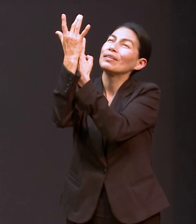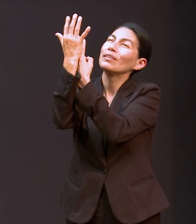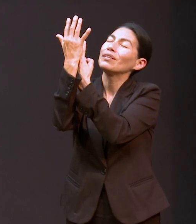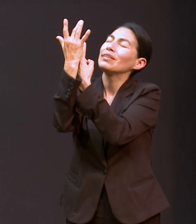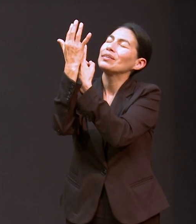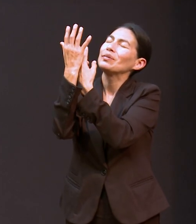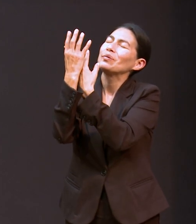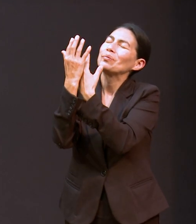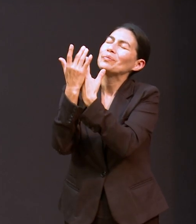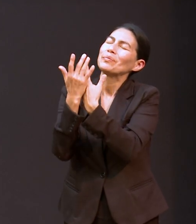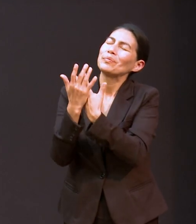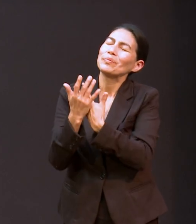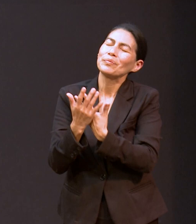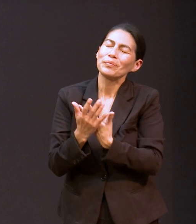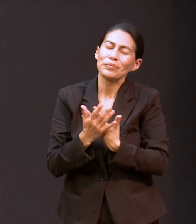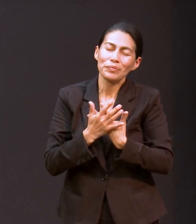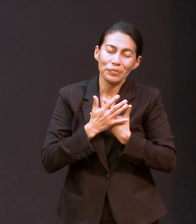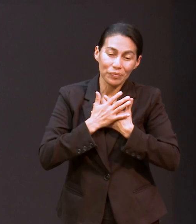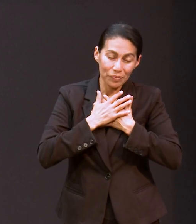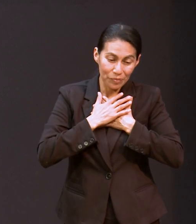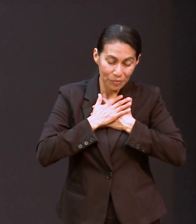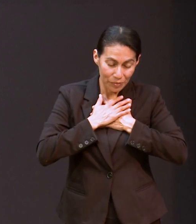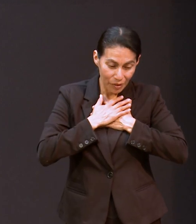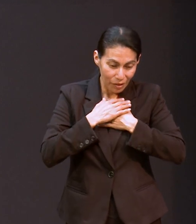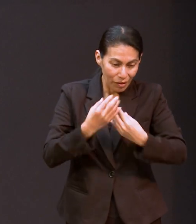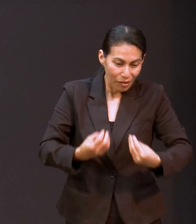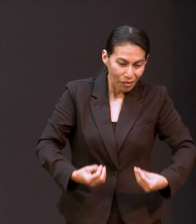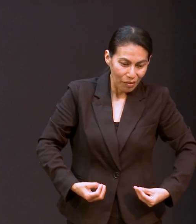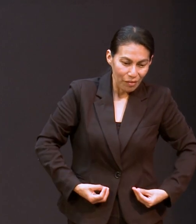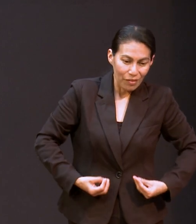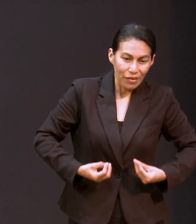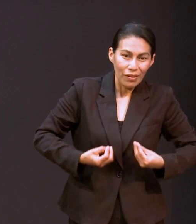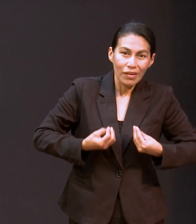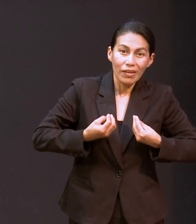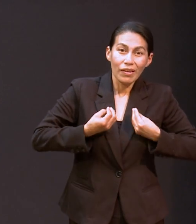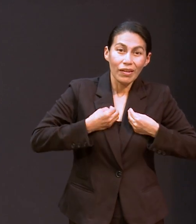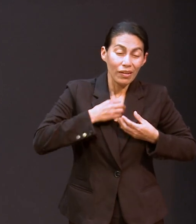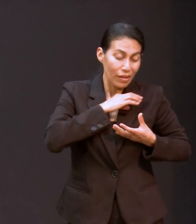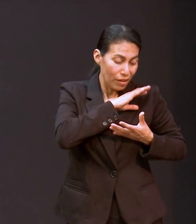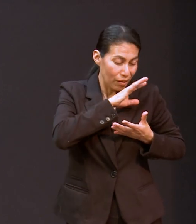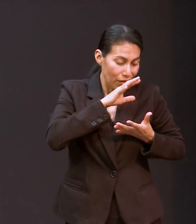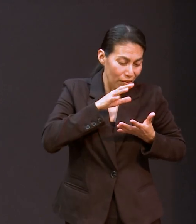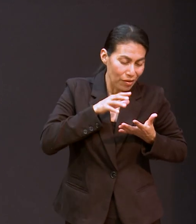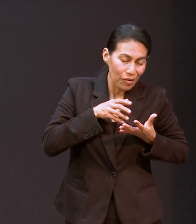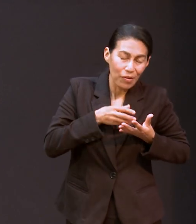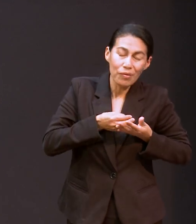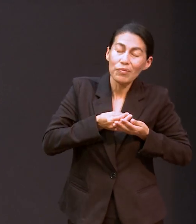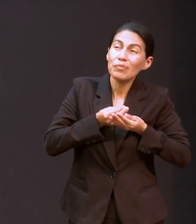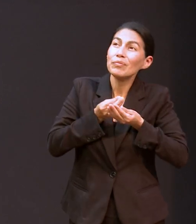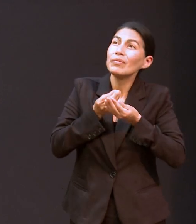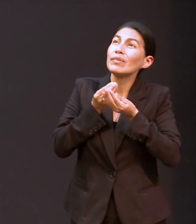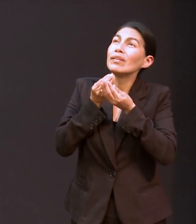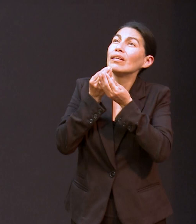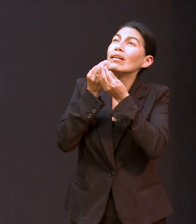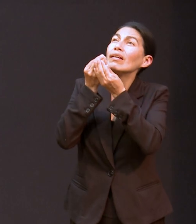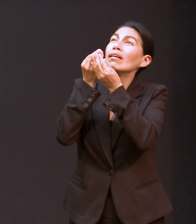mi vida tu servicio quiero